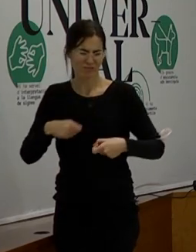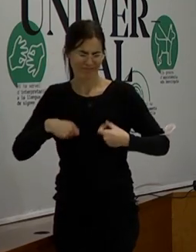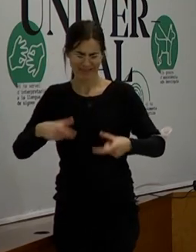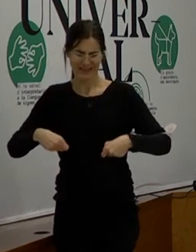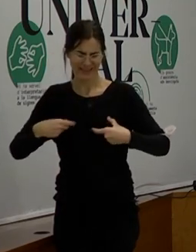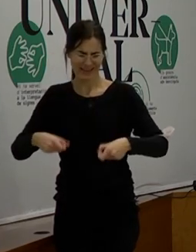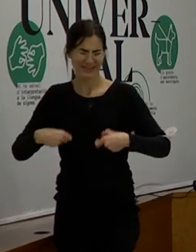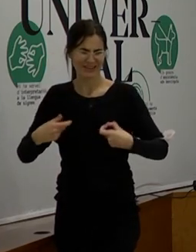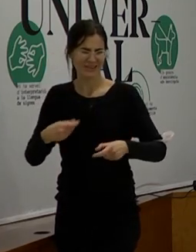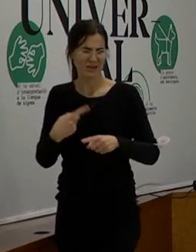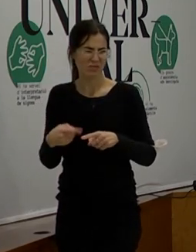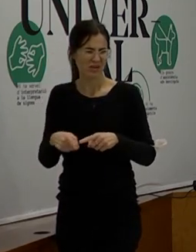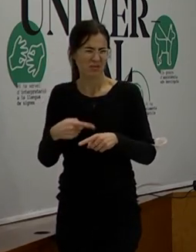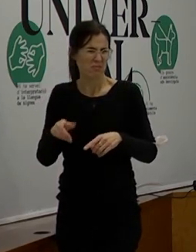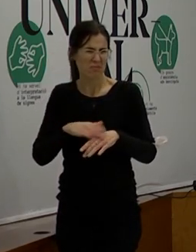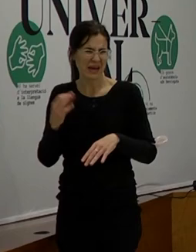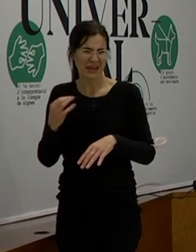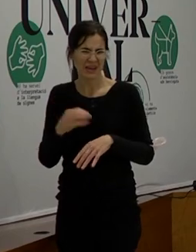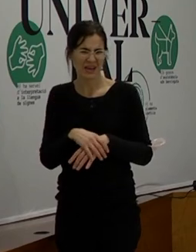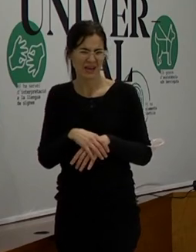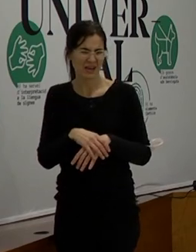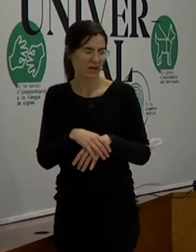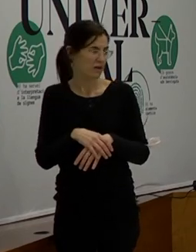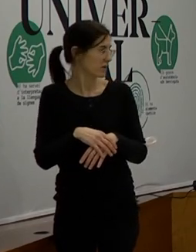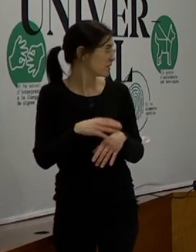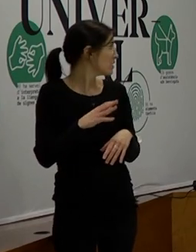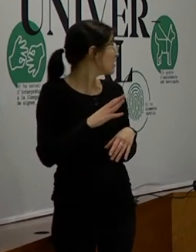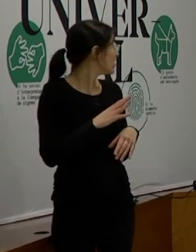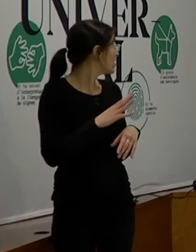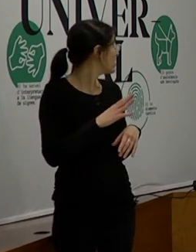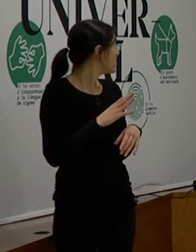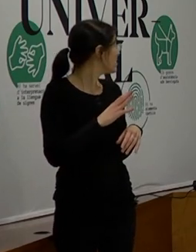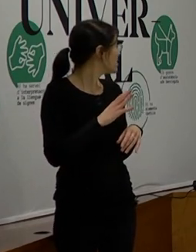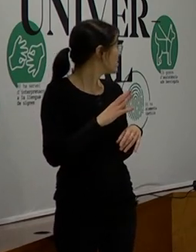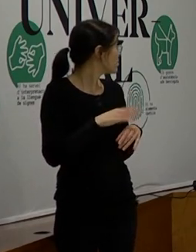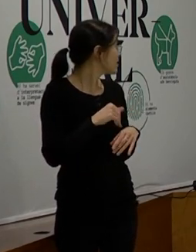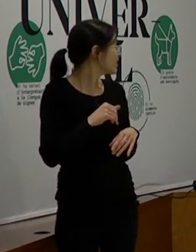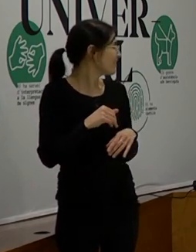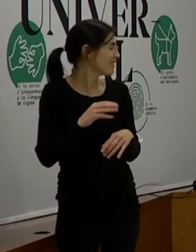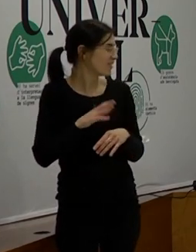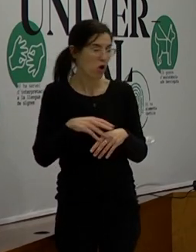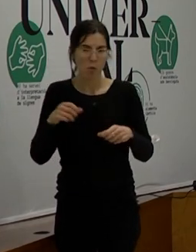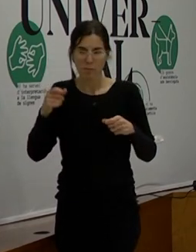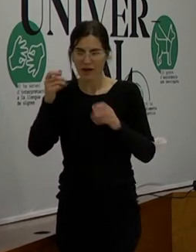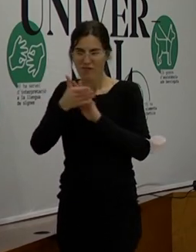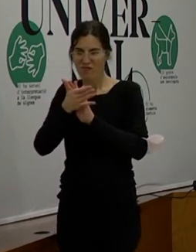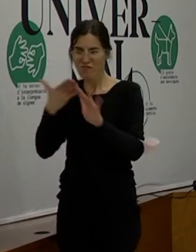dinero y esto para qué sirve? Para bajar a toda velocidad, ¿no? Porque subir esto, o sea, ni loco,